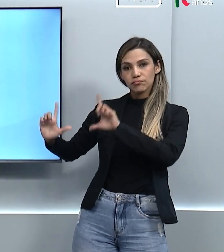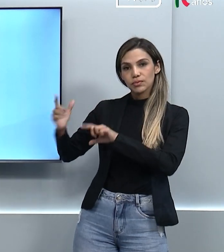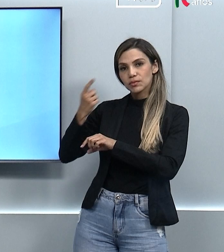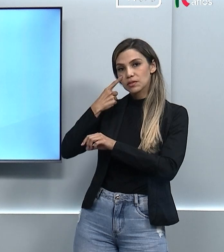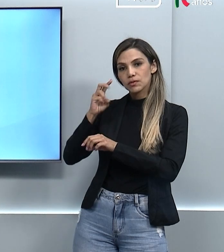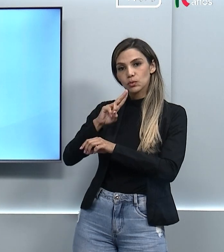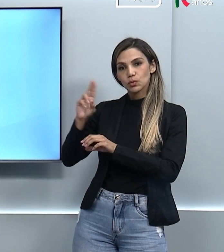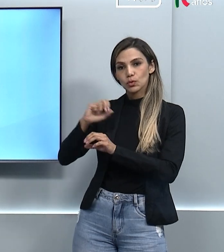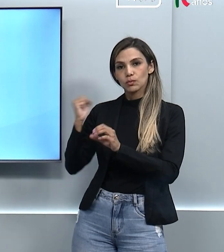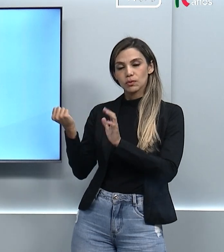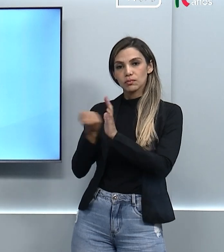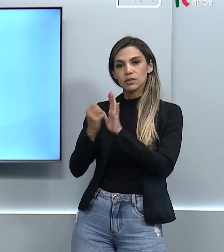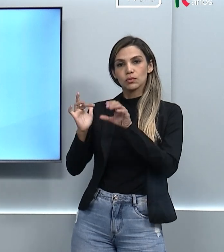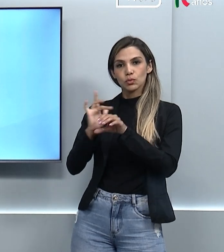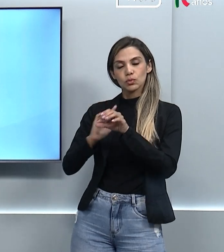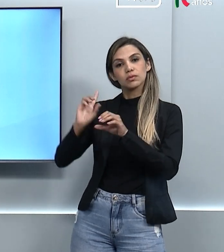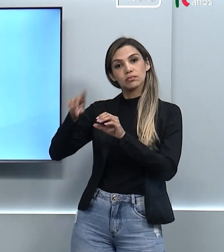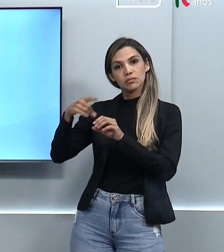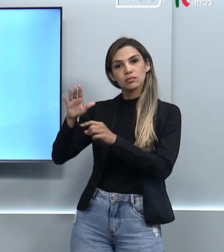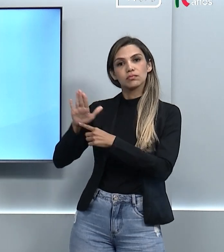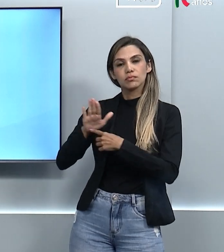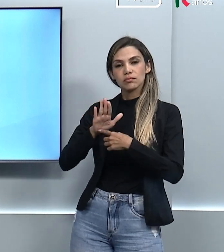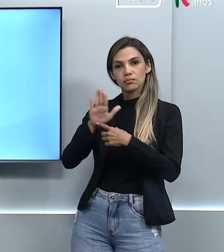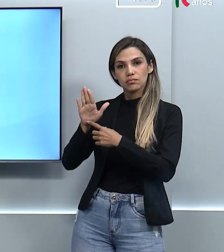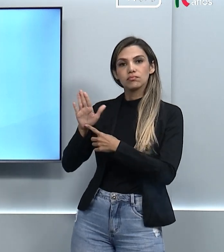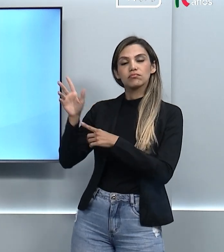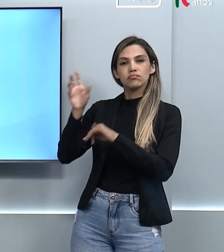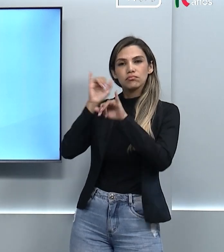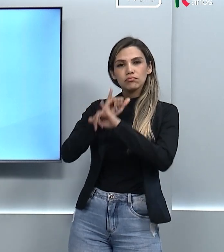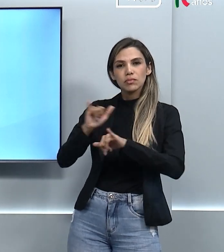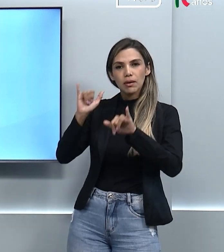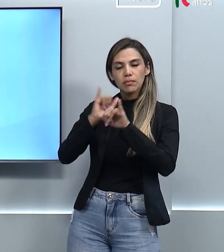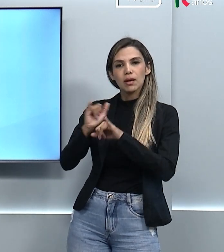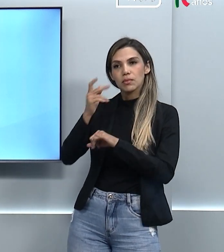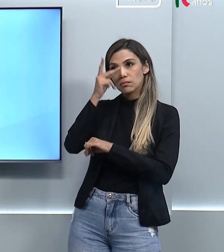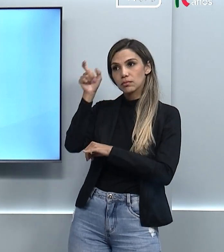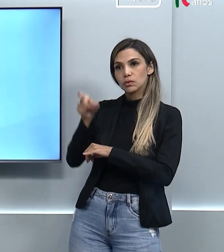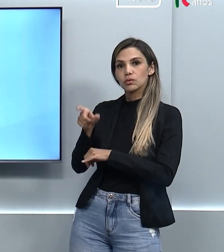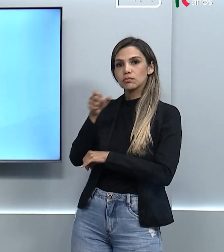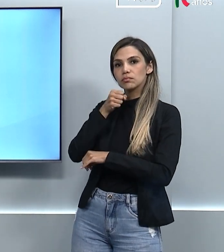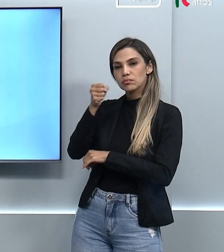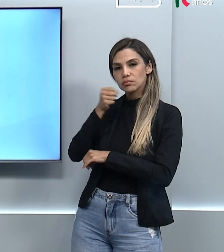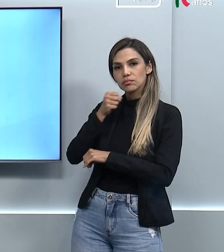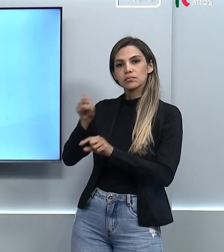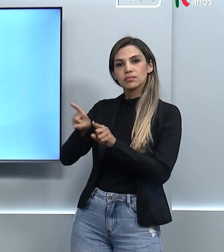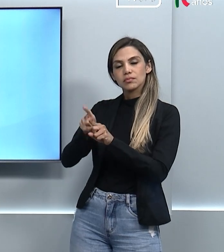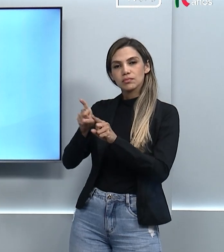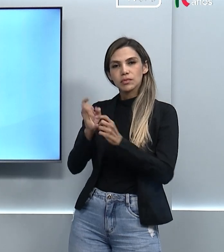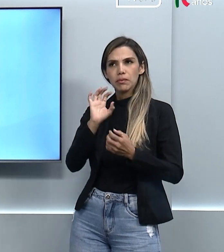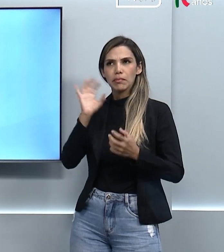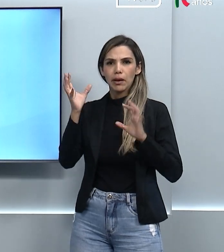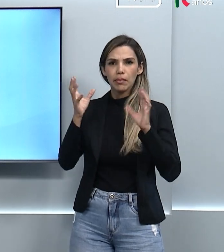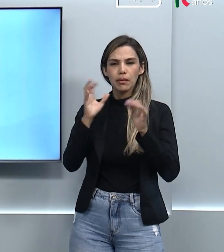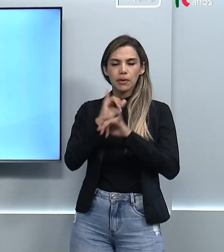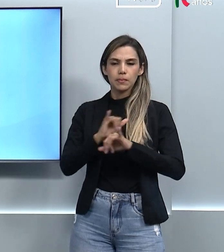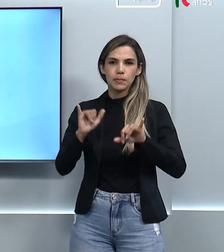o nome do programa. E daqui a pouco serão inseridas nessa tela a nossa entrevista de hoje e também a nossa matéria.